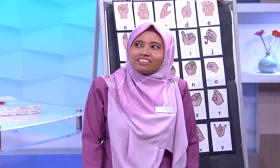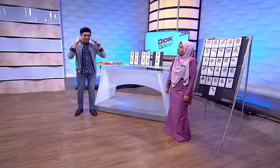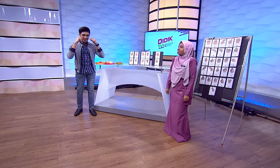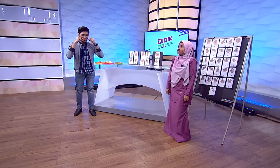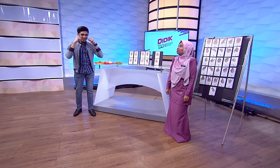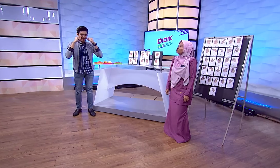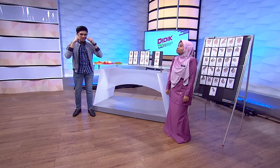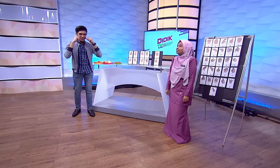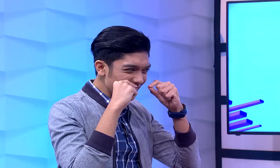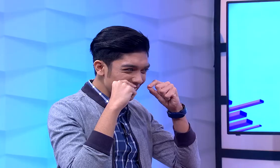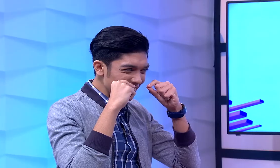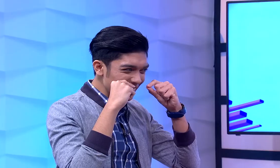kalau gitu